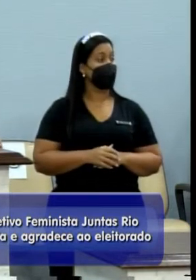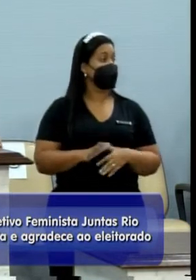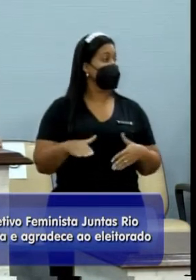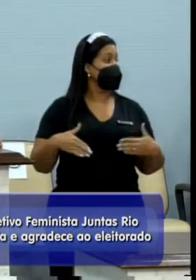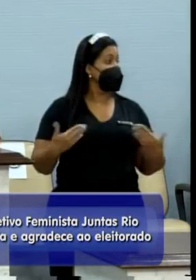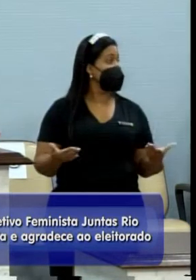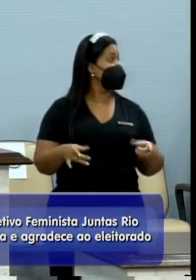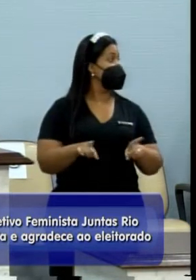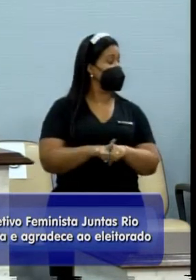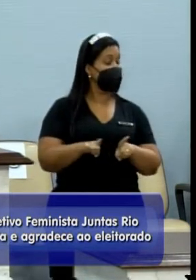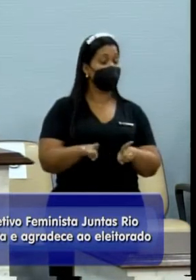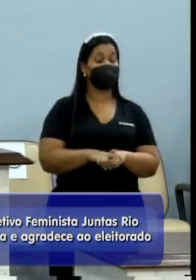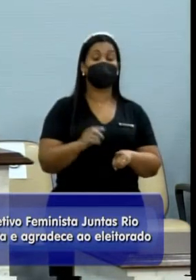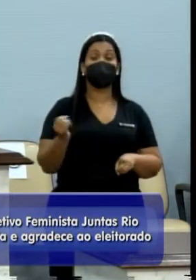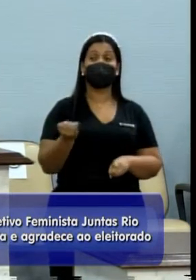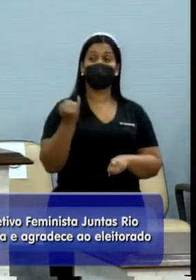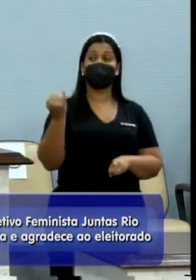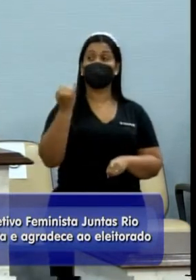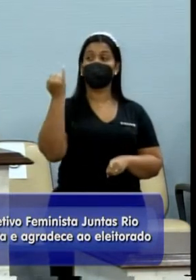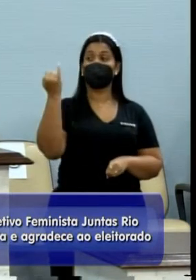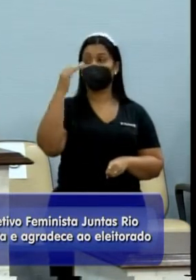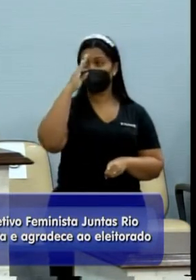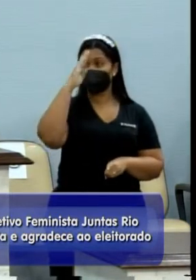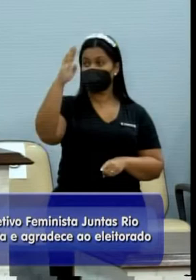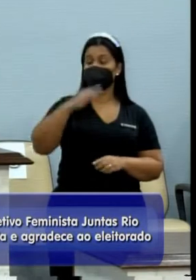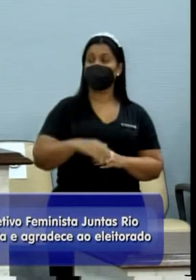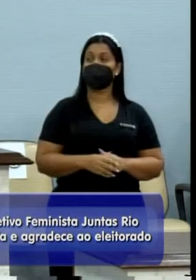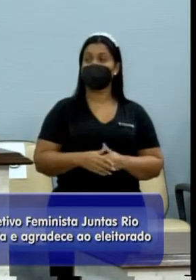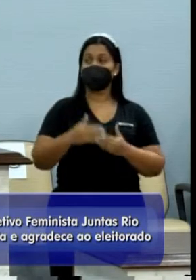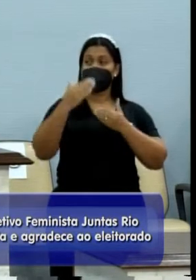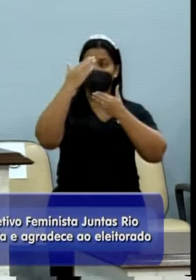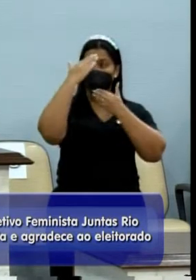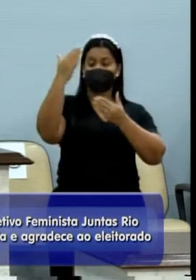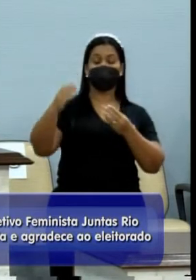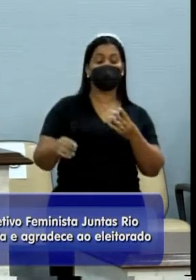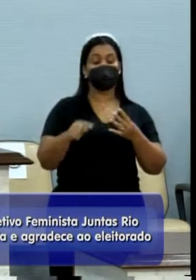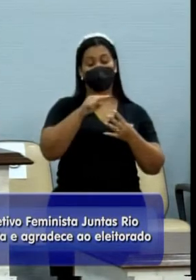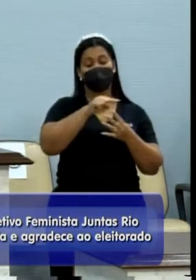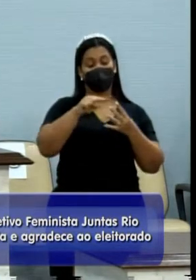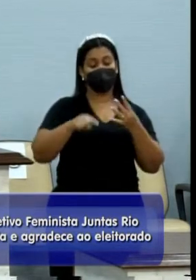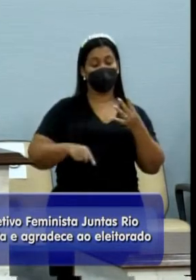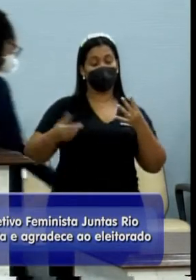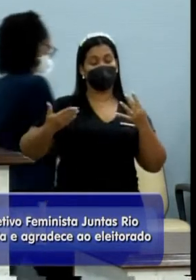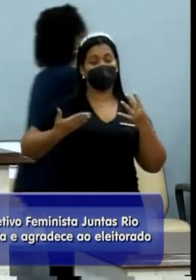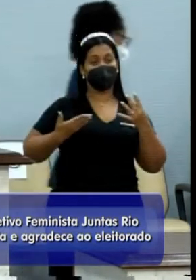menos importante, aliás, acho que o mais importante, eu quero agradecer as minhas camaradas,